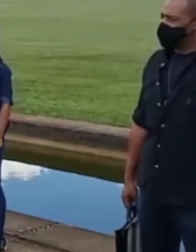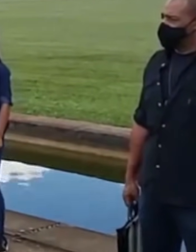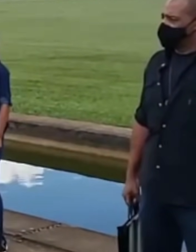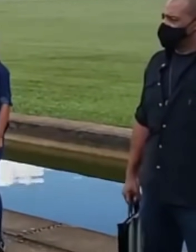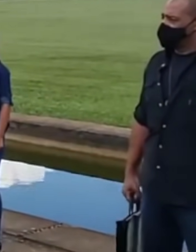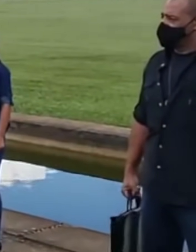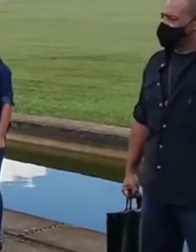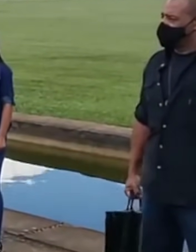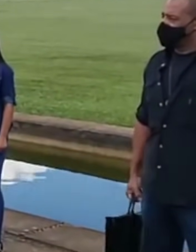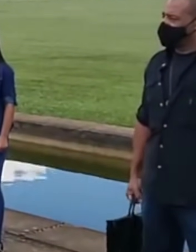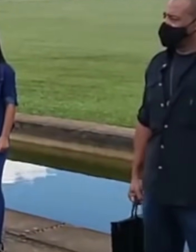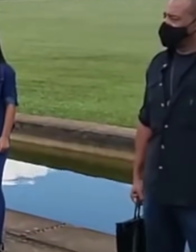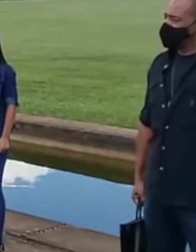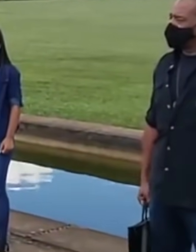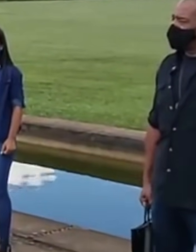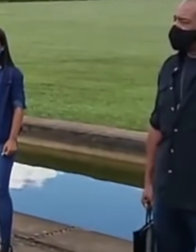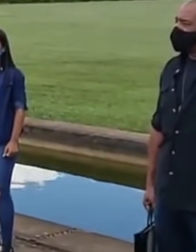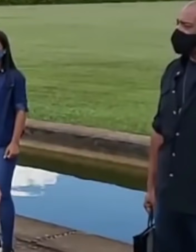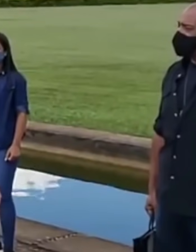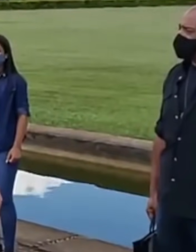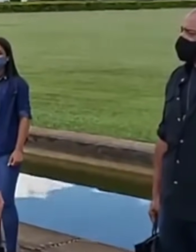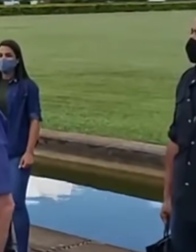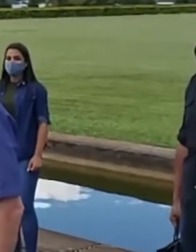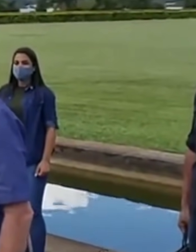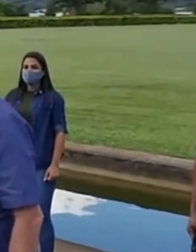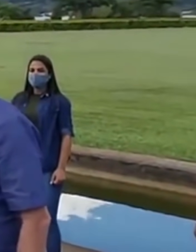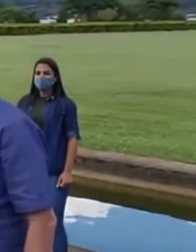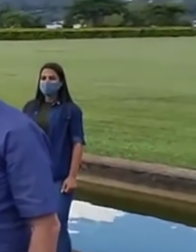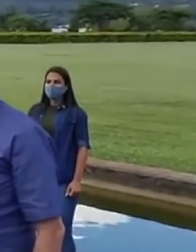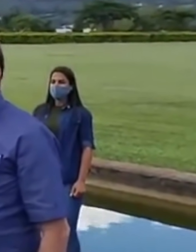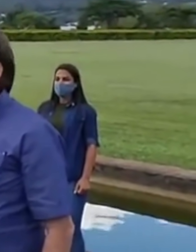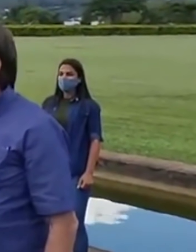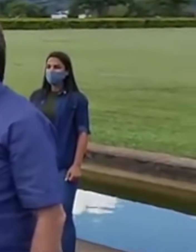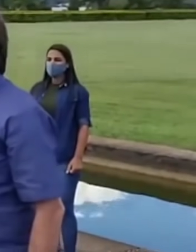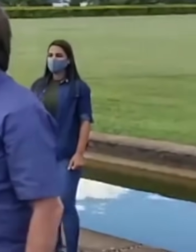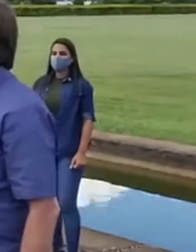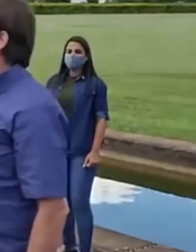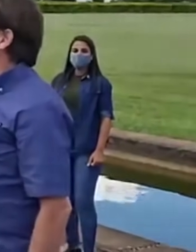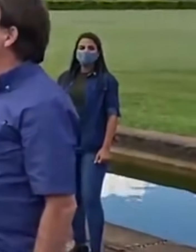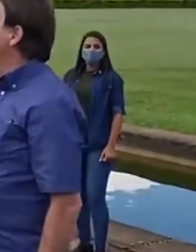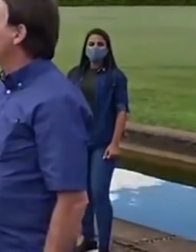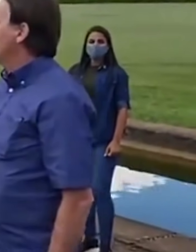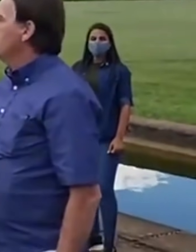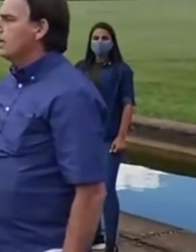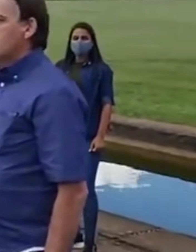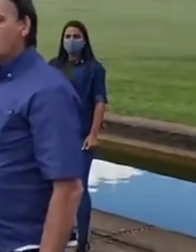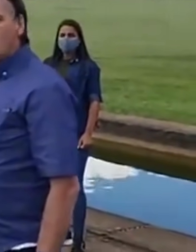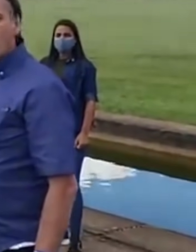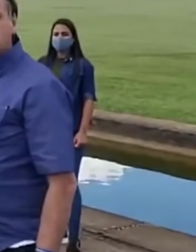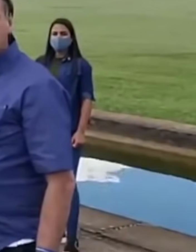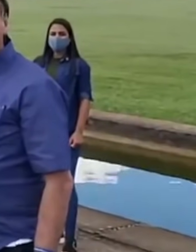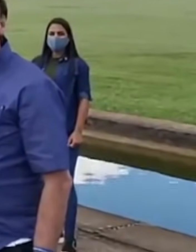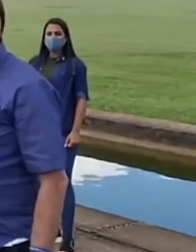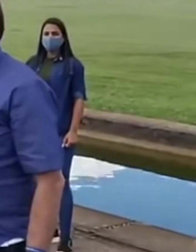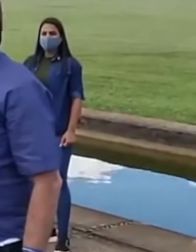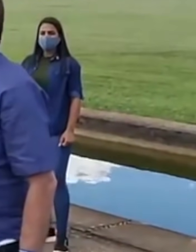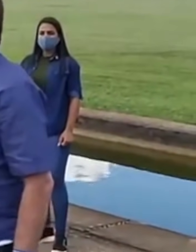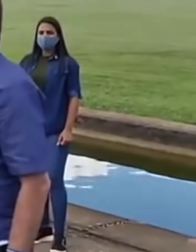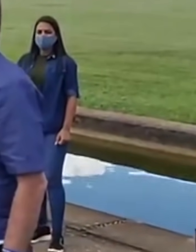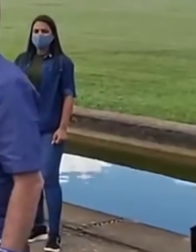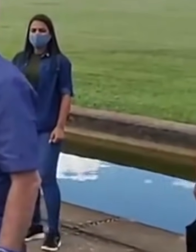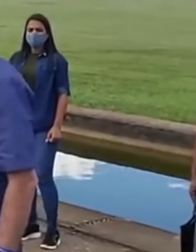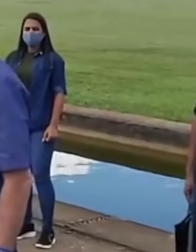Pode confiar na gente. Vocês lá atrás me deram esse voto de confiança. Enquanto vivo